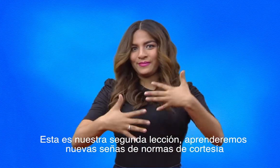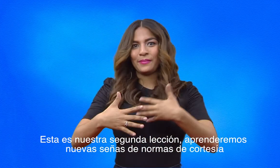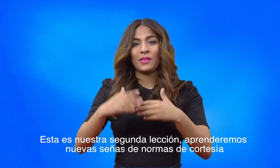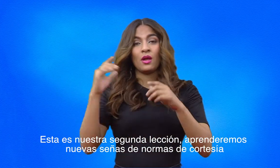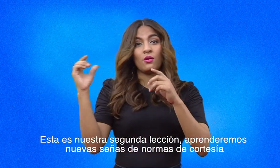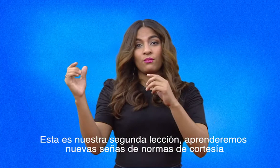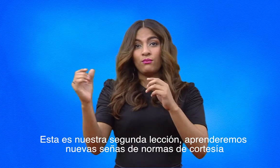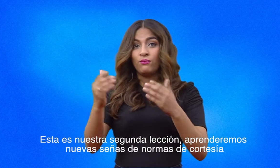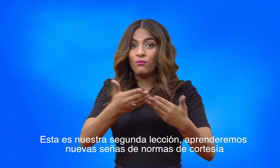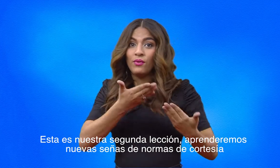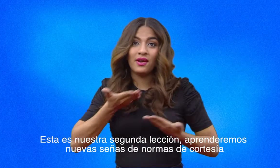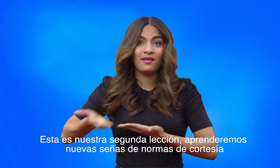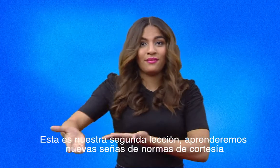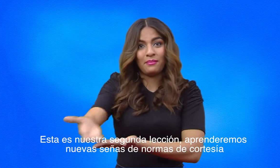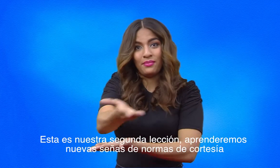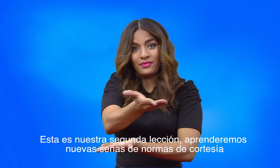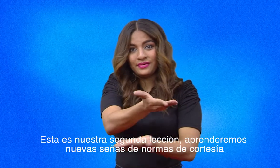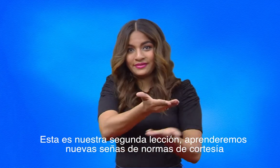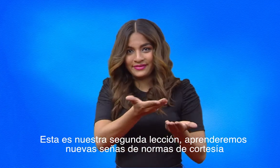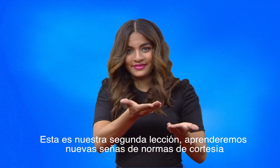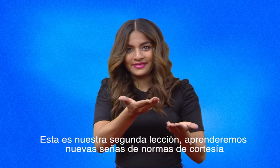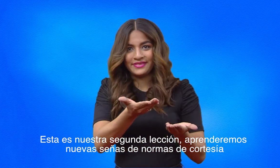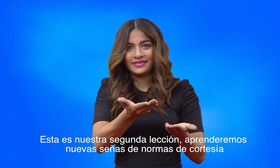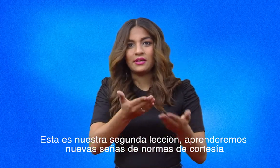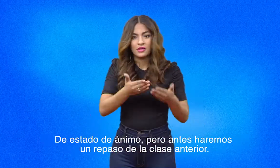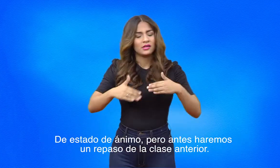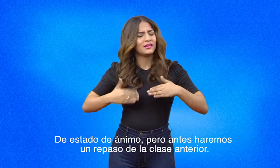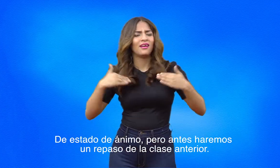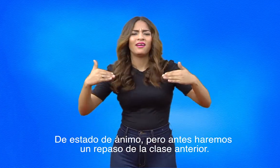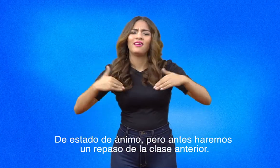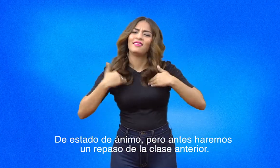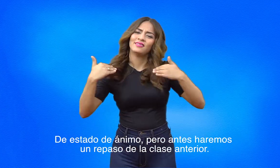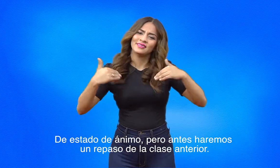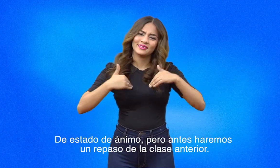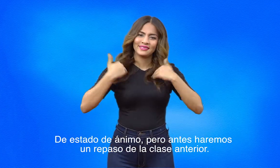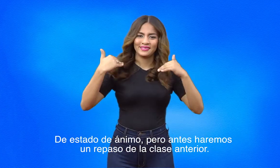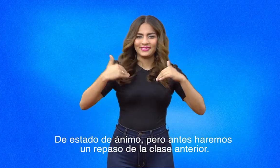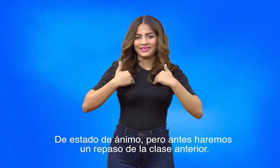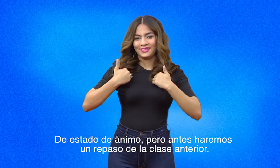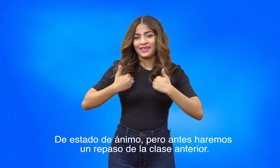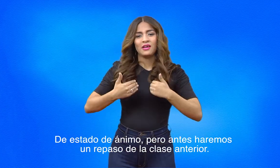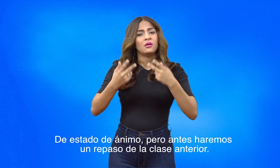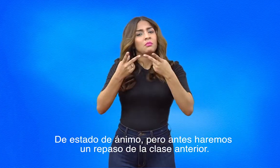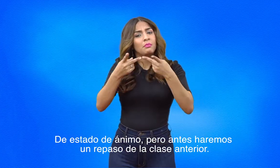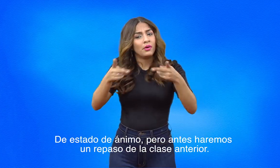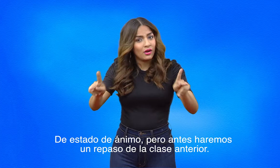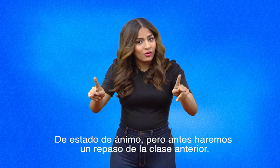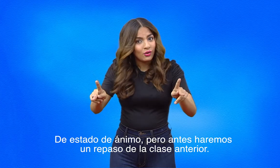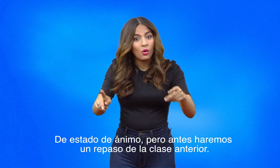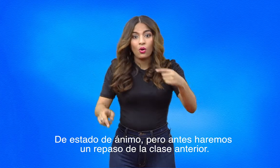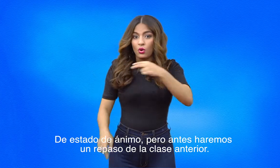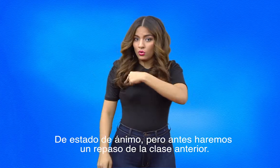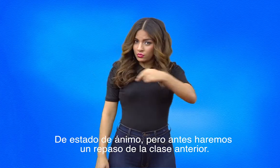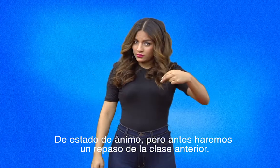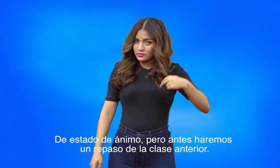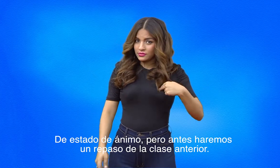de normas de cortesía, de estados de ánimo, pero haremos